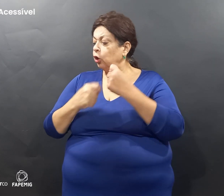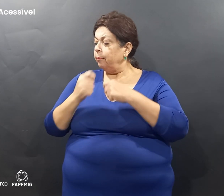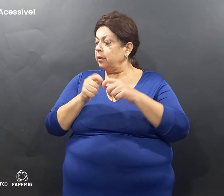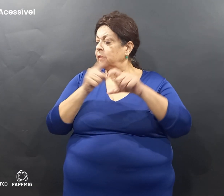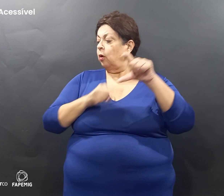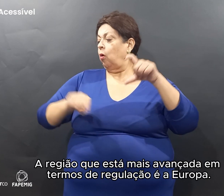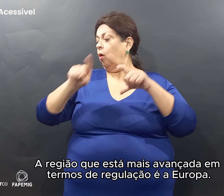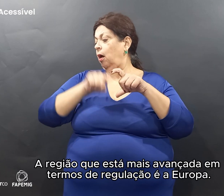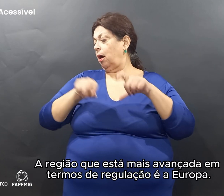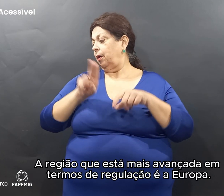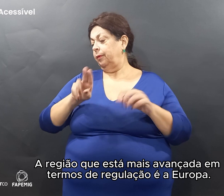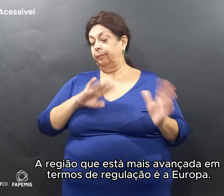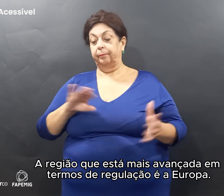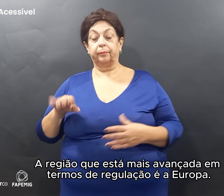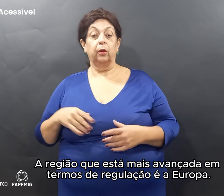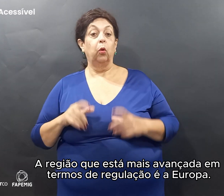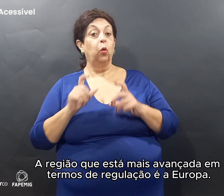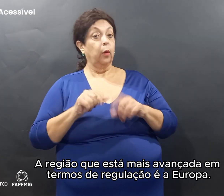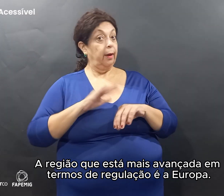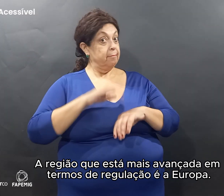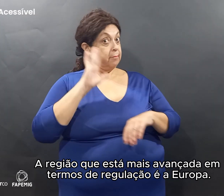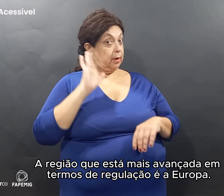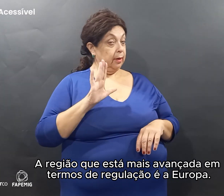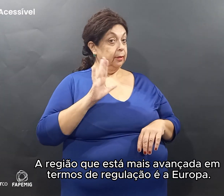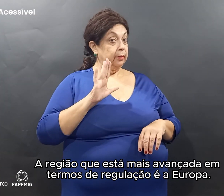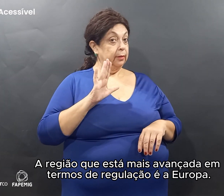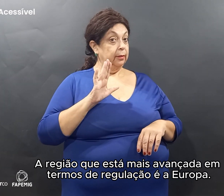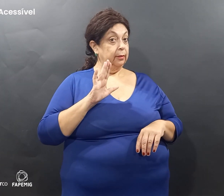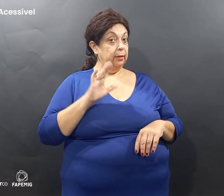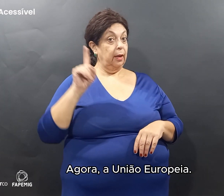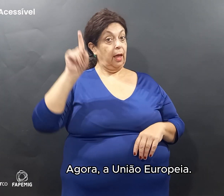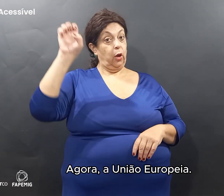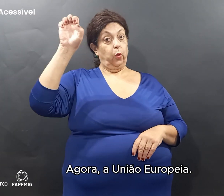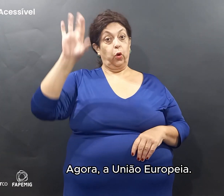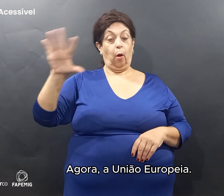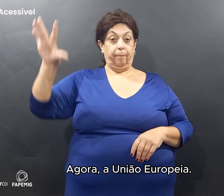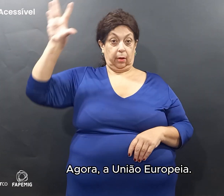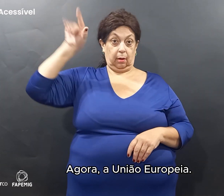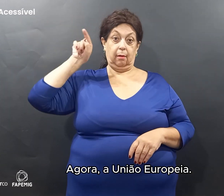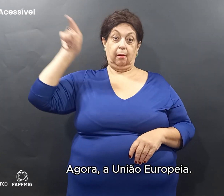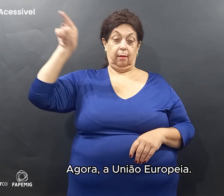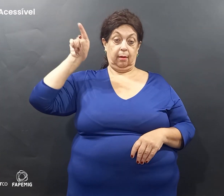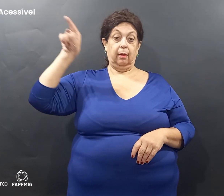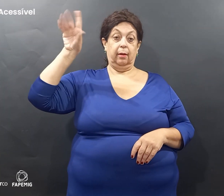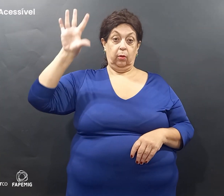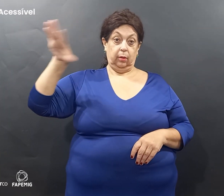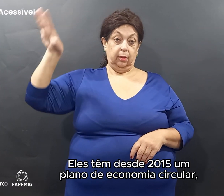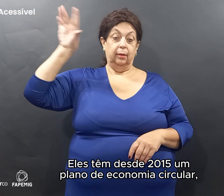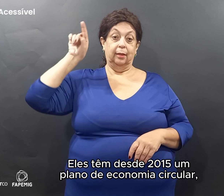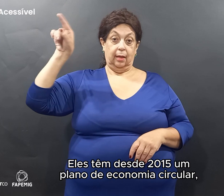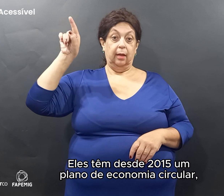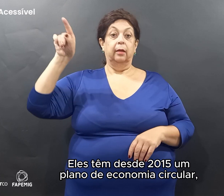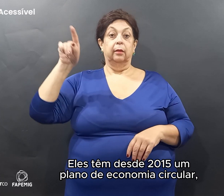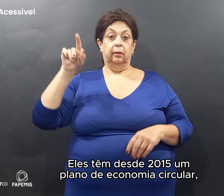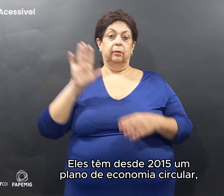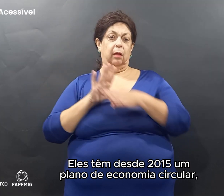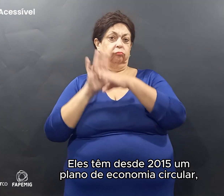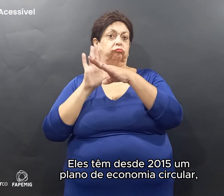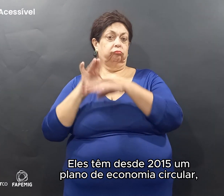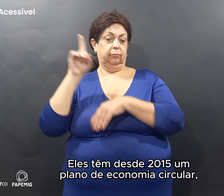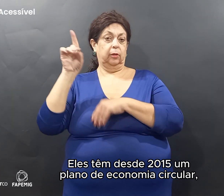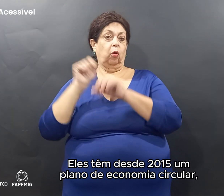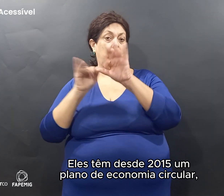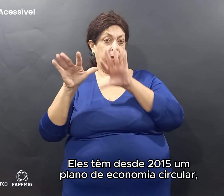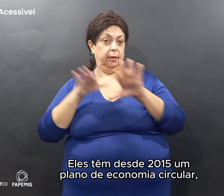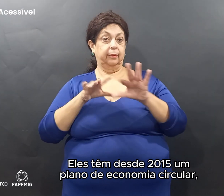circular? A região que está mais avançada em termos de regulação é a Europa, agora, né? União Europeia. Eles têm, desde 2015,